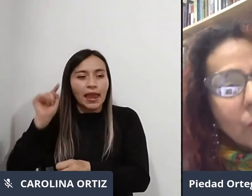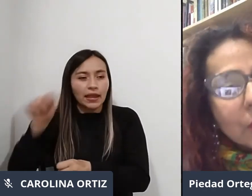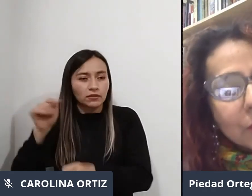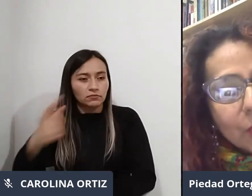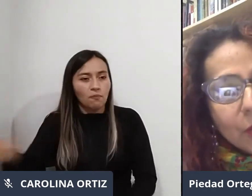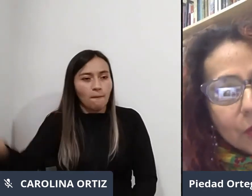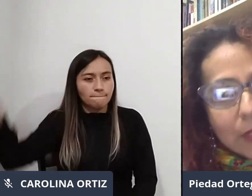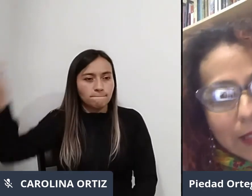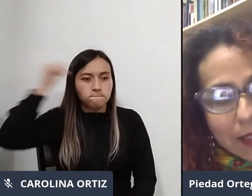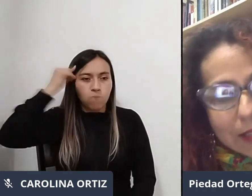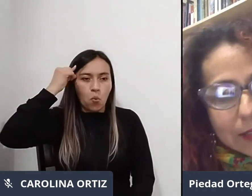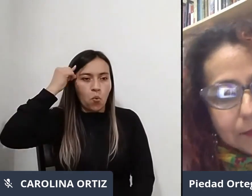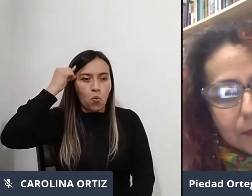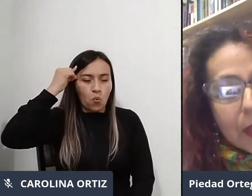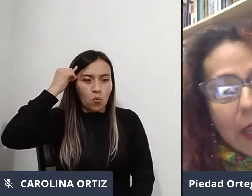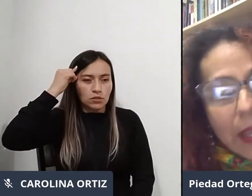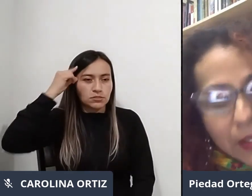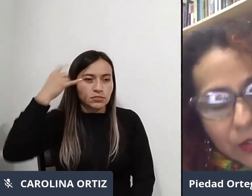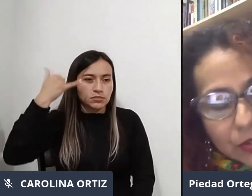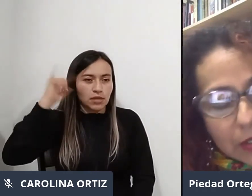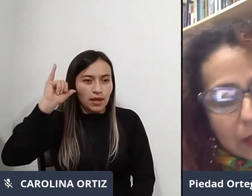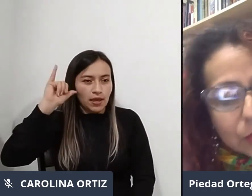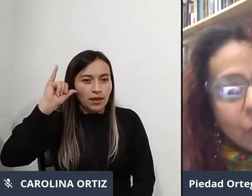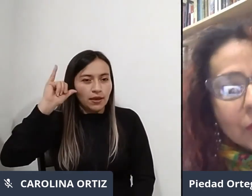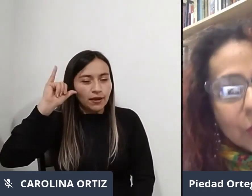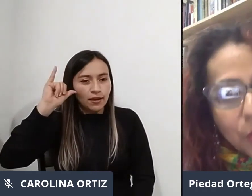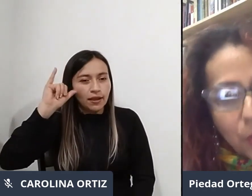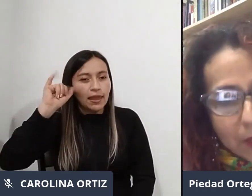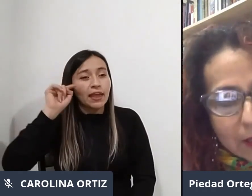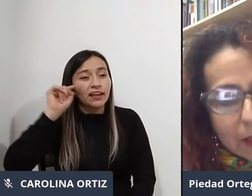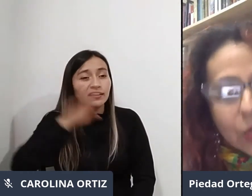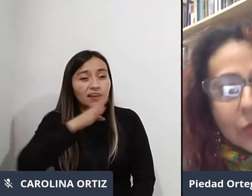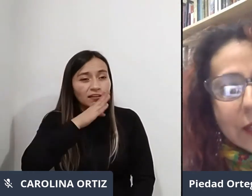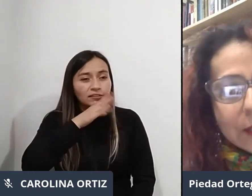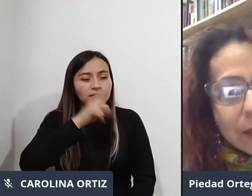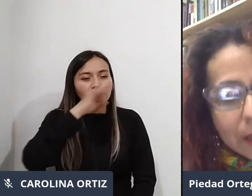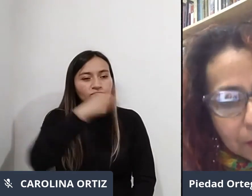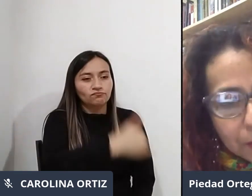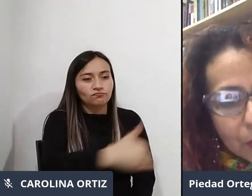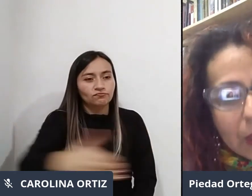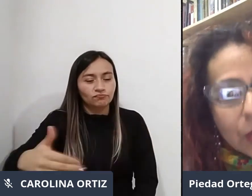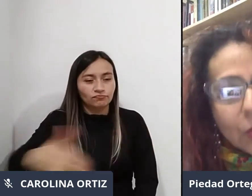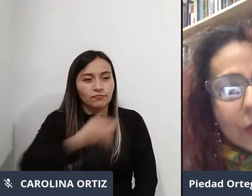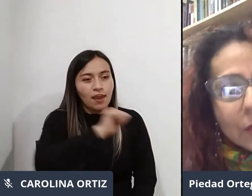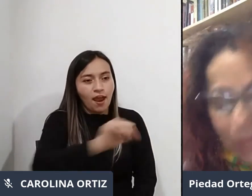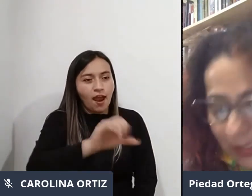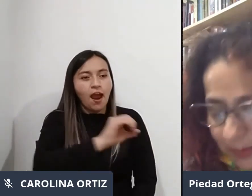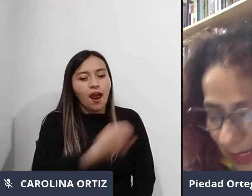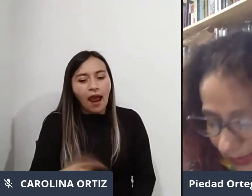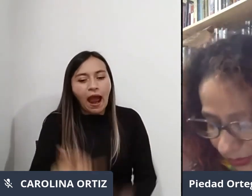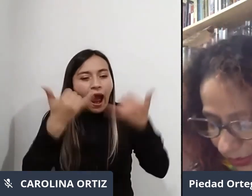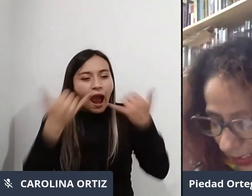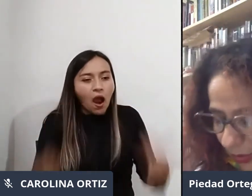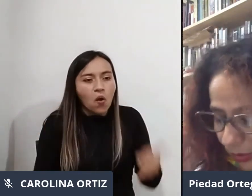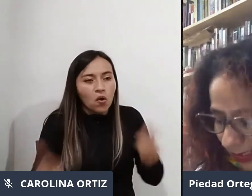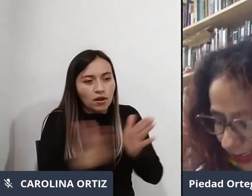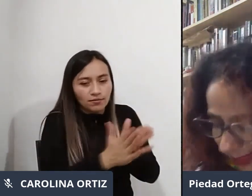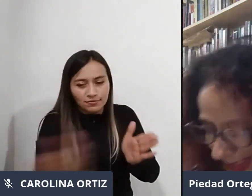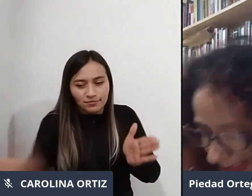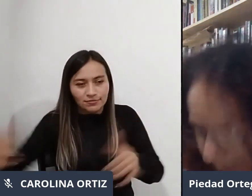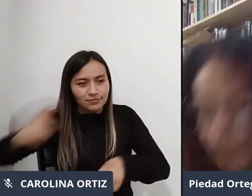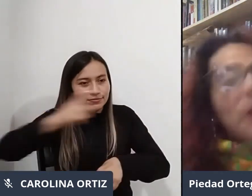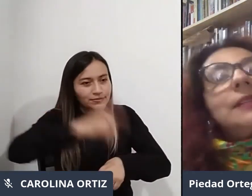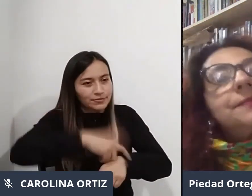son nuestros niños y niñas. Ellos son nuestros jóvenes, los de este tiempo, los de estos espacios, los de